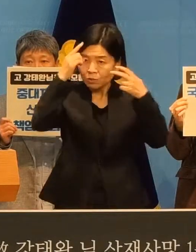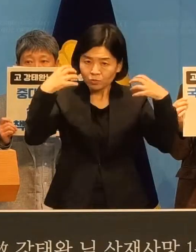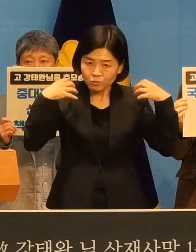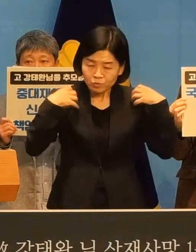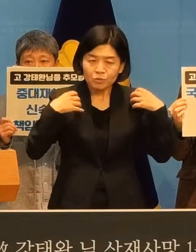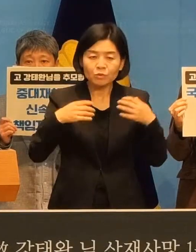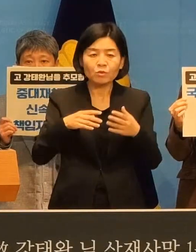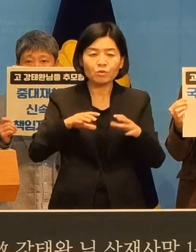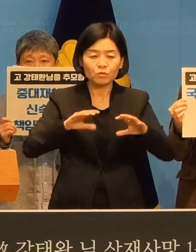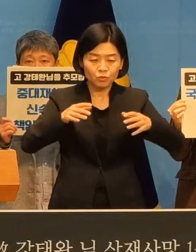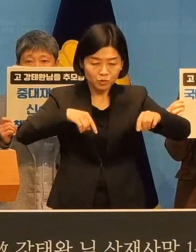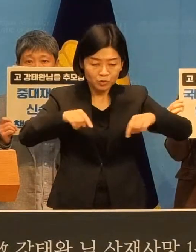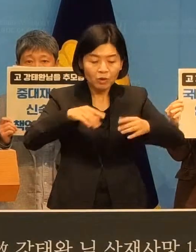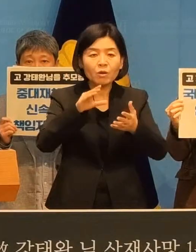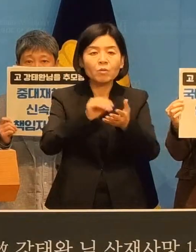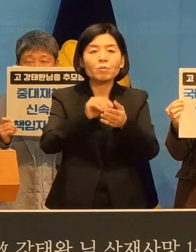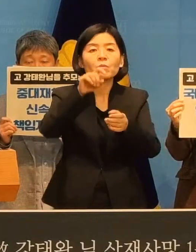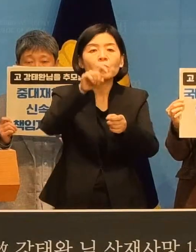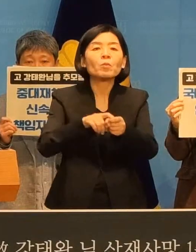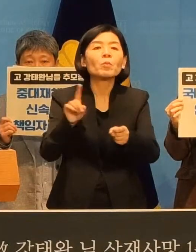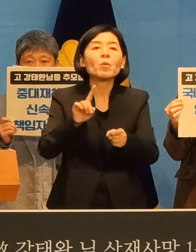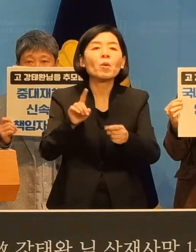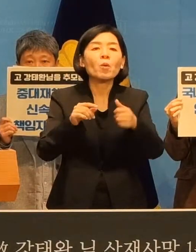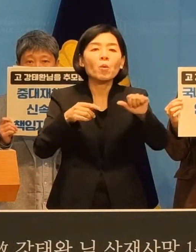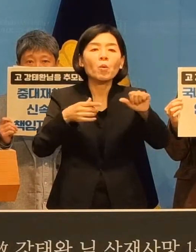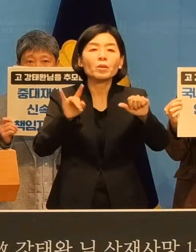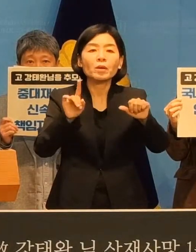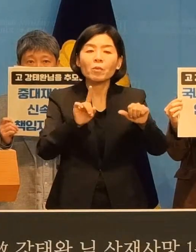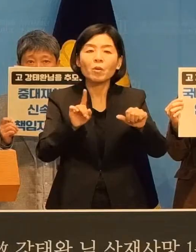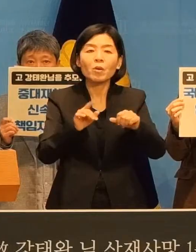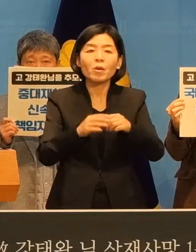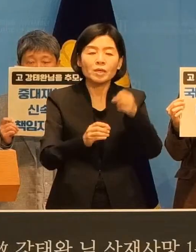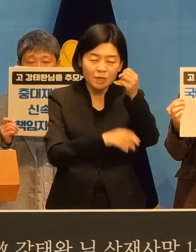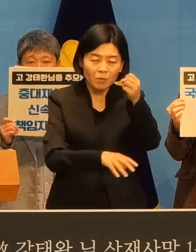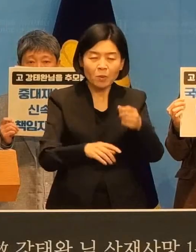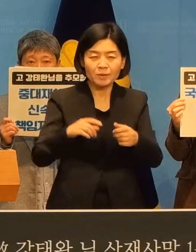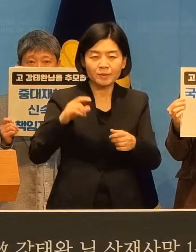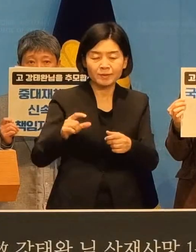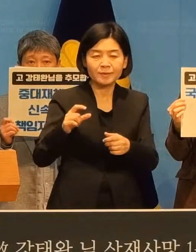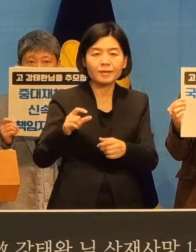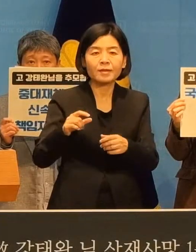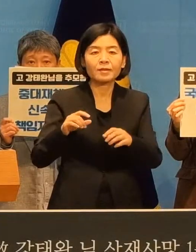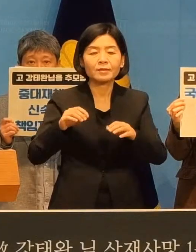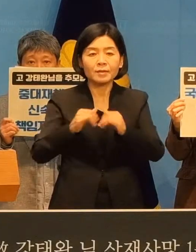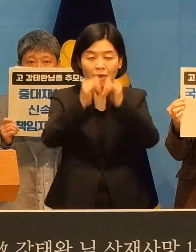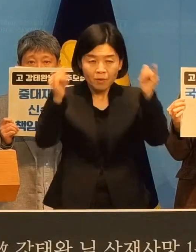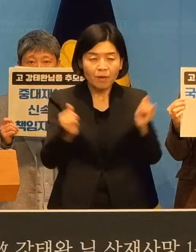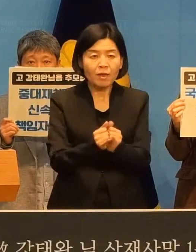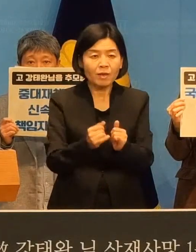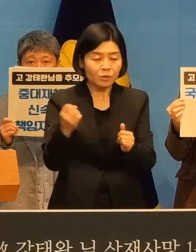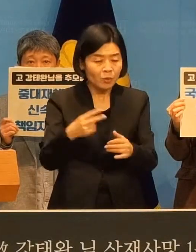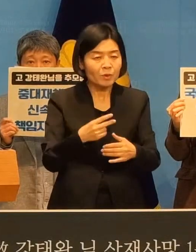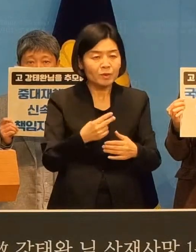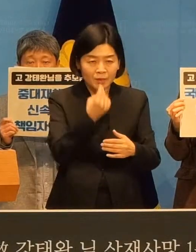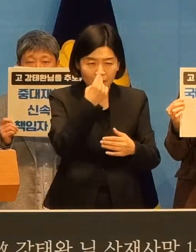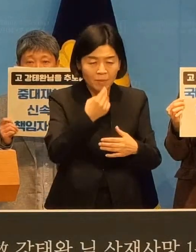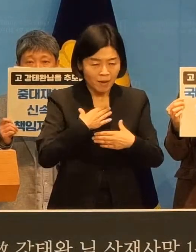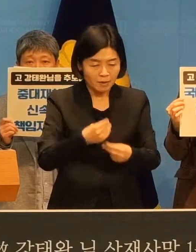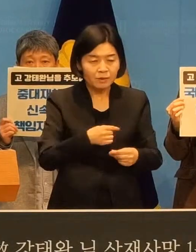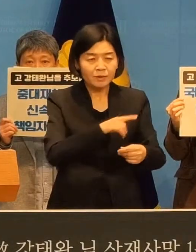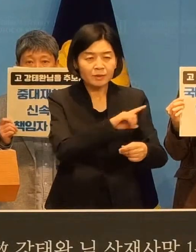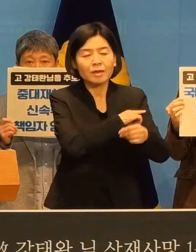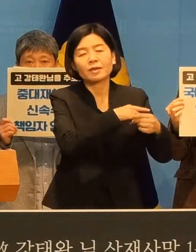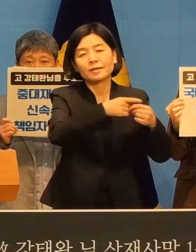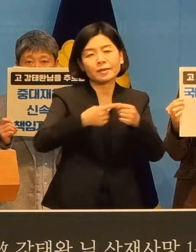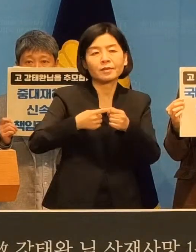목표에는 기본이 튼튼한 사회, 23대 추진 전략에는 생명과 안전이 우선인 사회가 포함되었습니다. 그러나